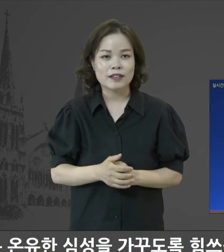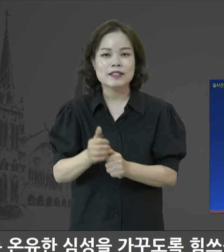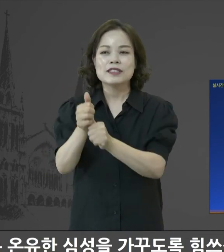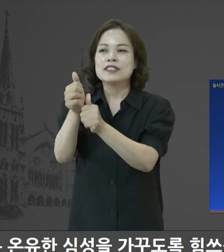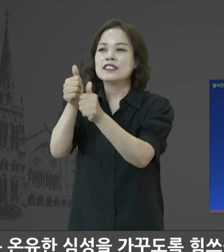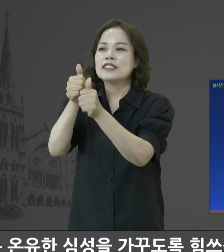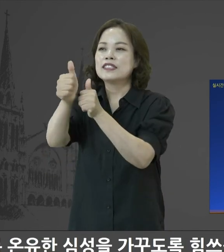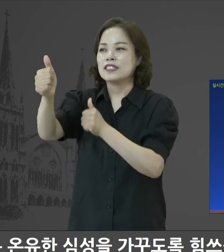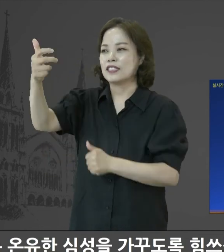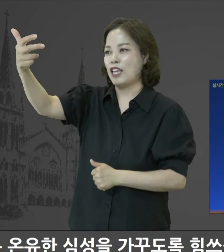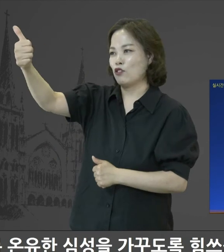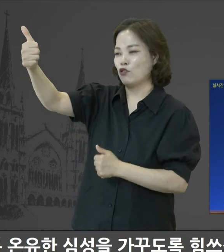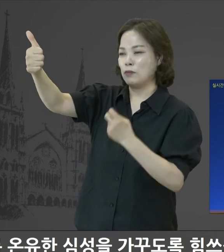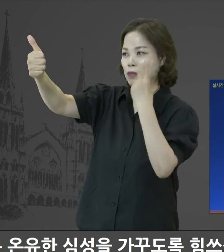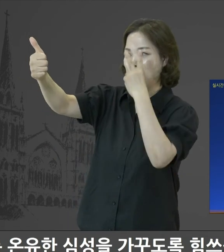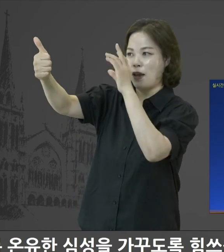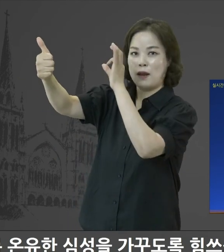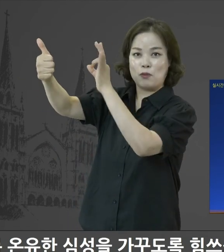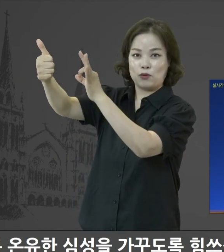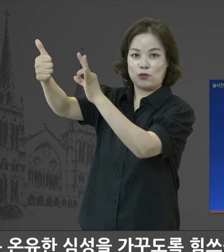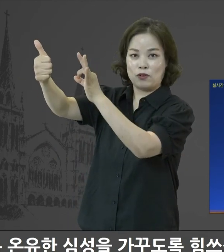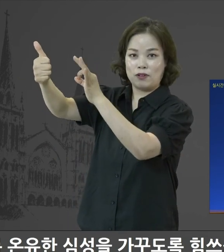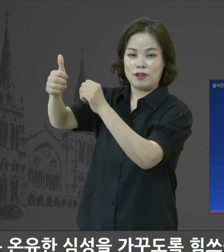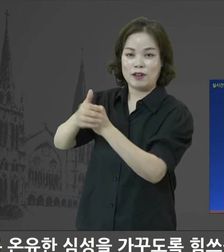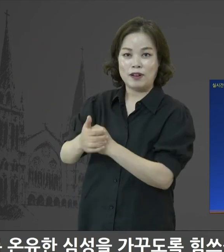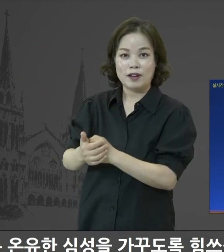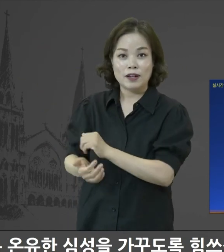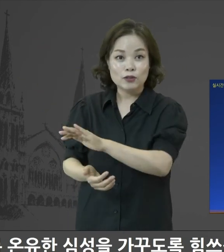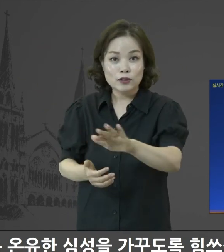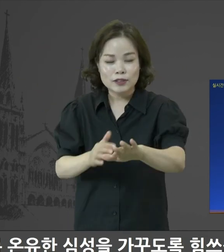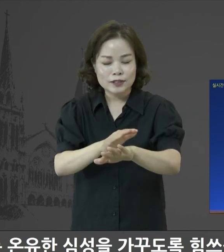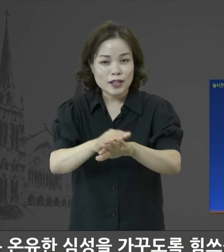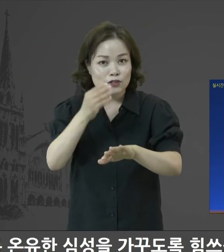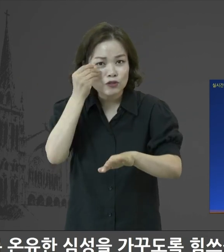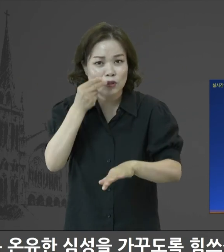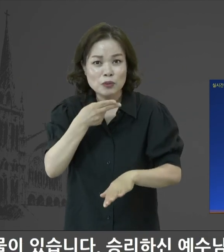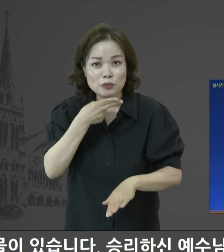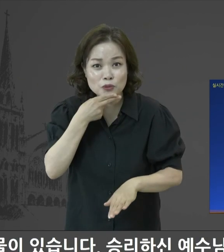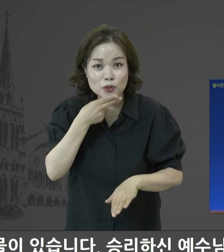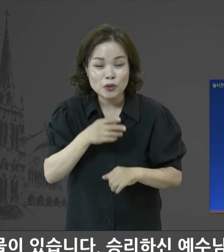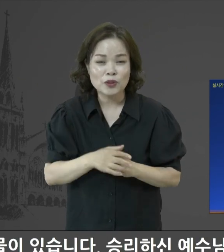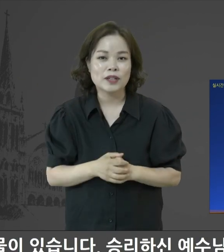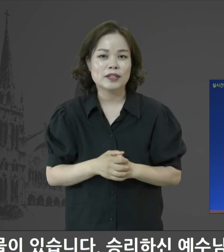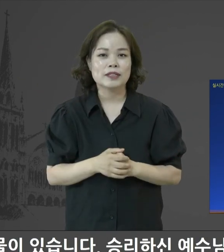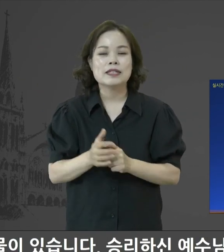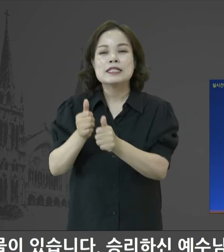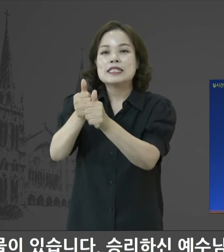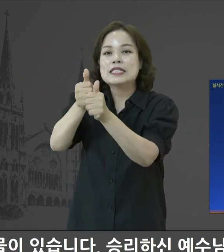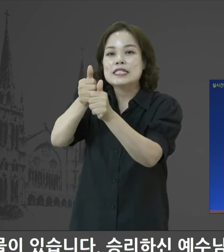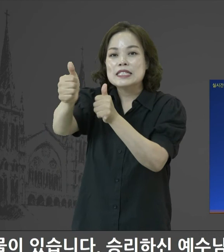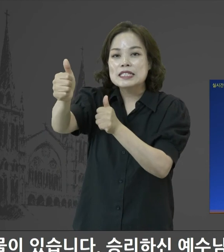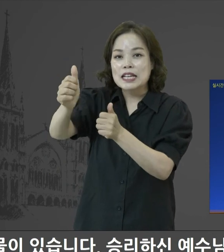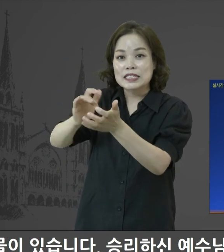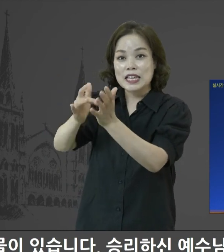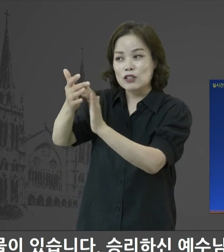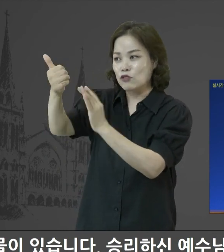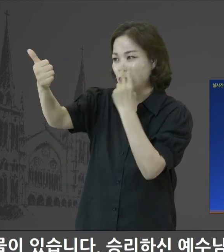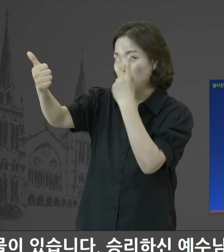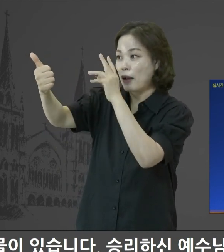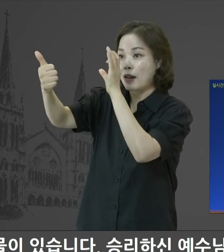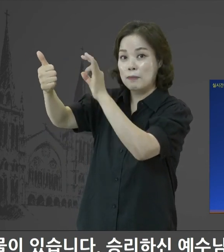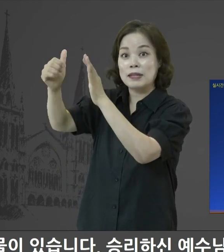승리하신 예수님을 바라보라는 겁니다. 우리가 여기에 잘 익숙하지 않습니다. 승리하신 예수님을 바라볼